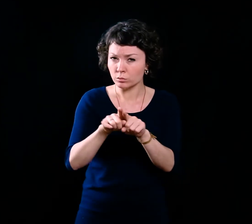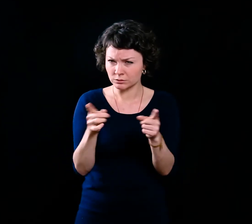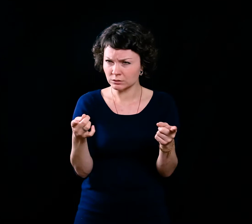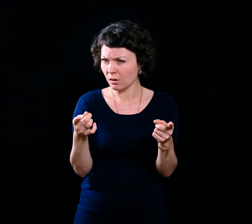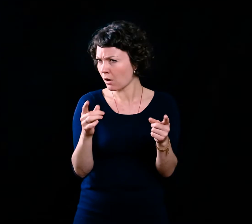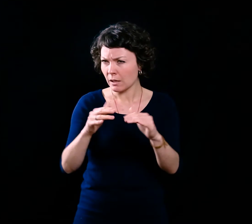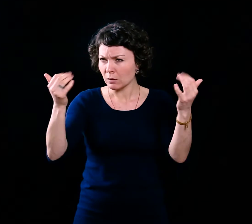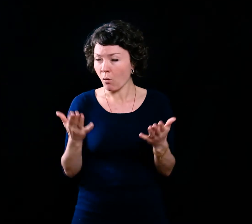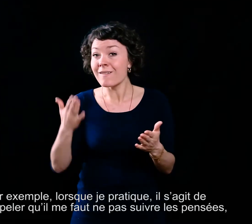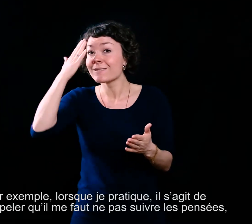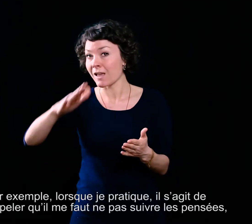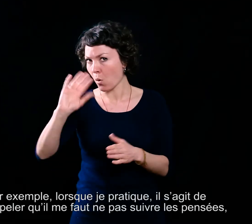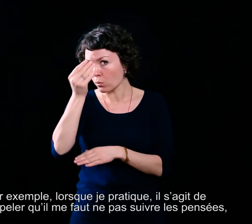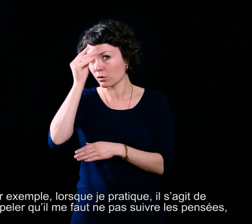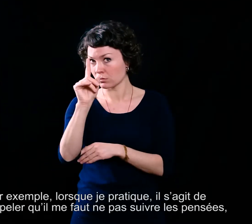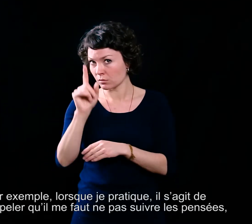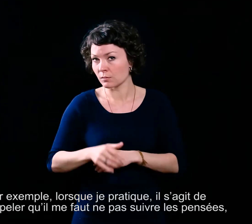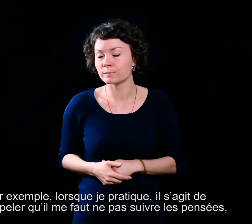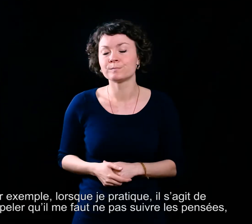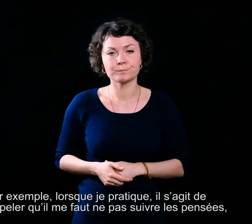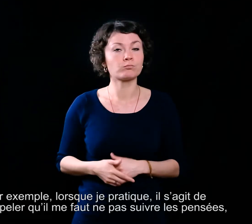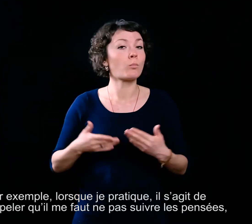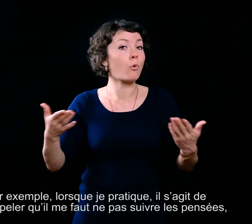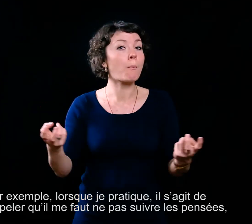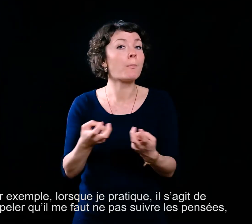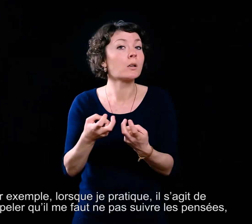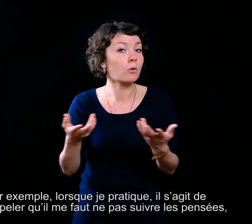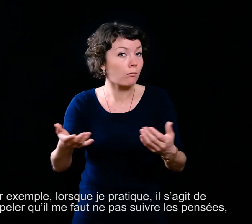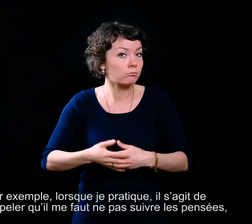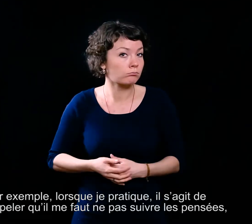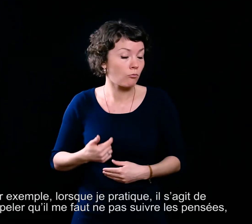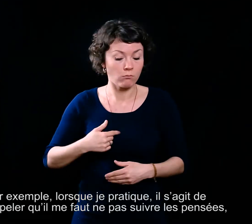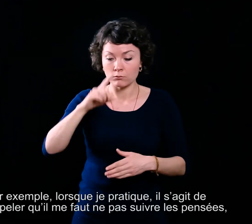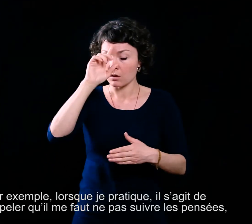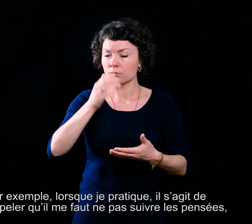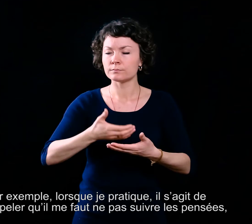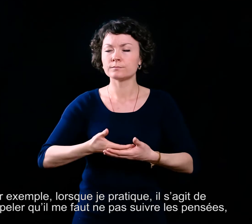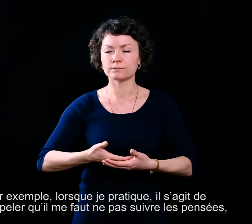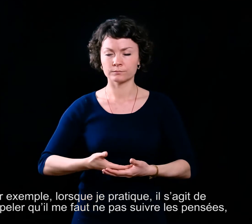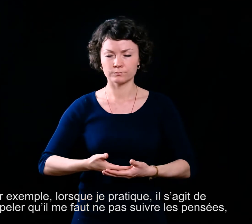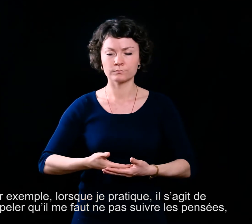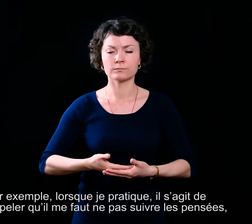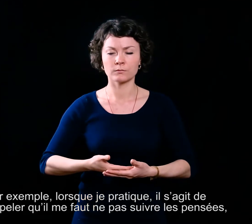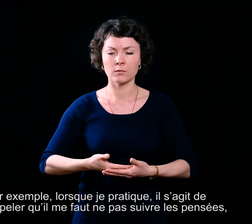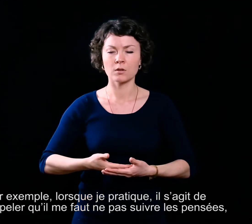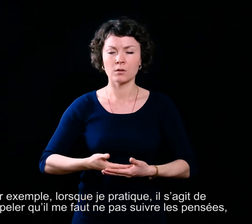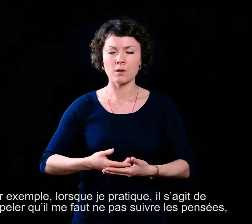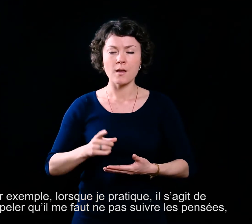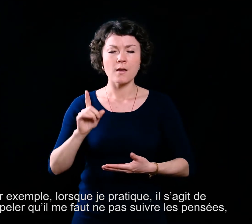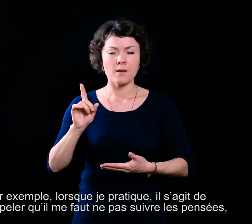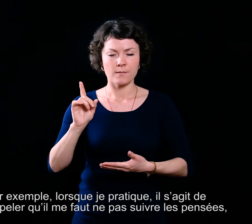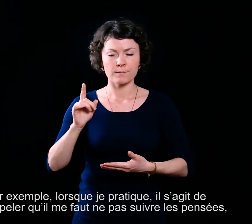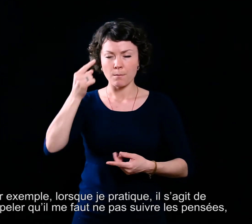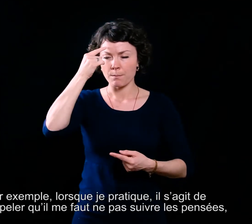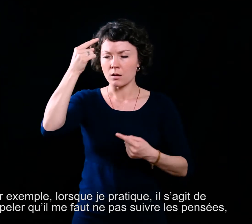méditation. Par exemple, lorsque je pratique, il s'agit de me rappeler qu'il me faut ne